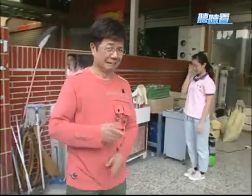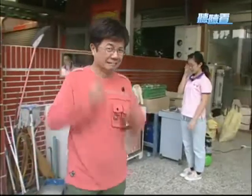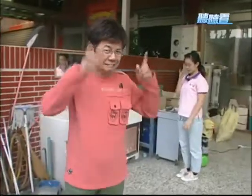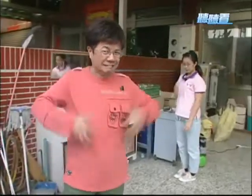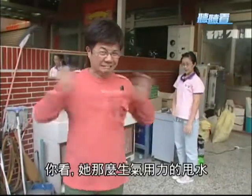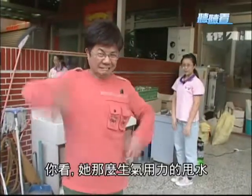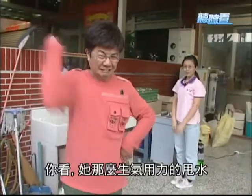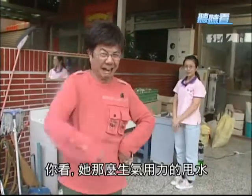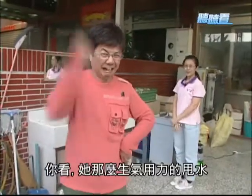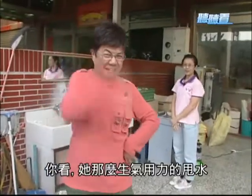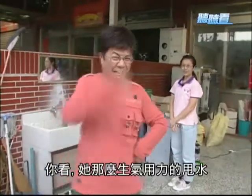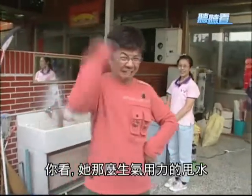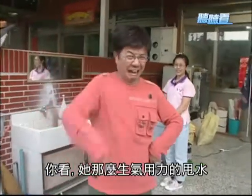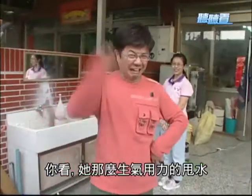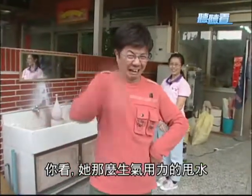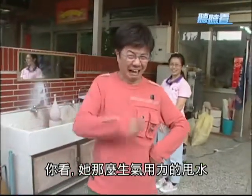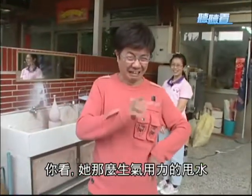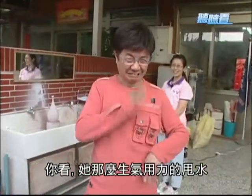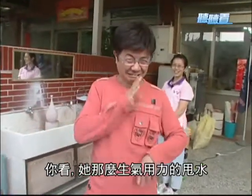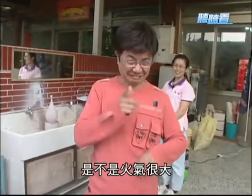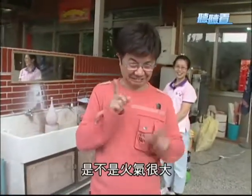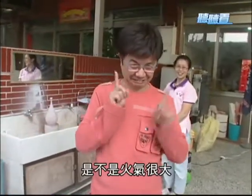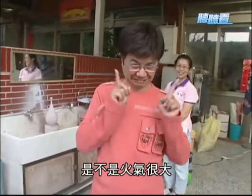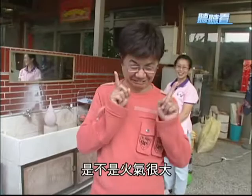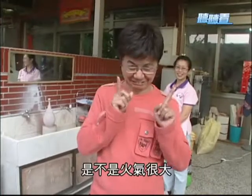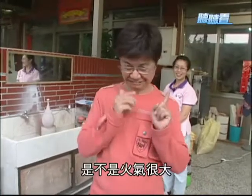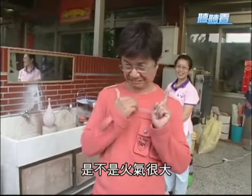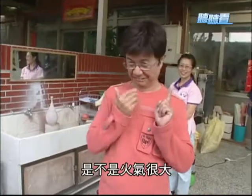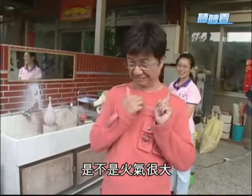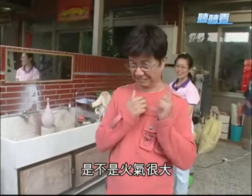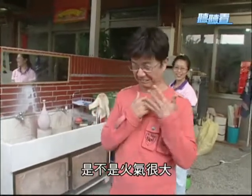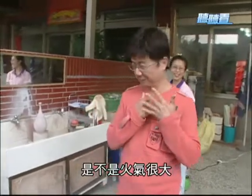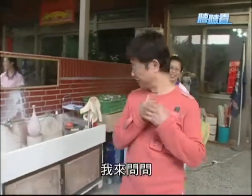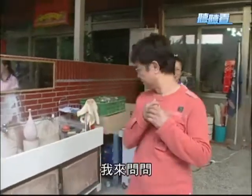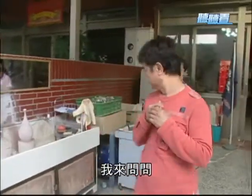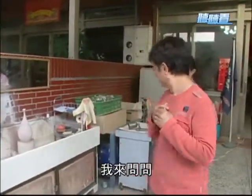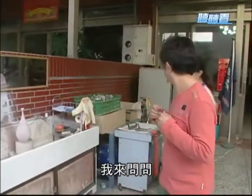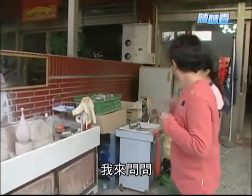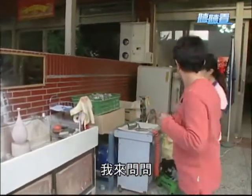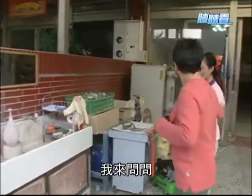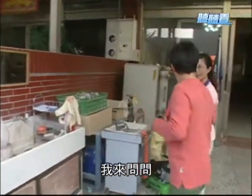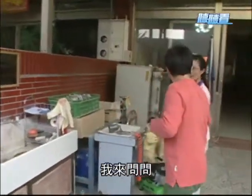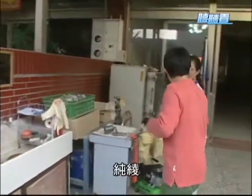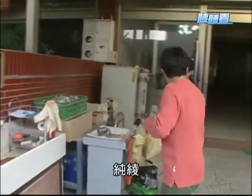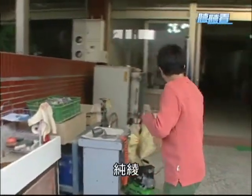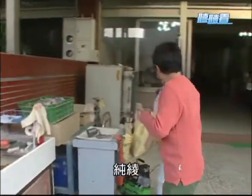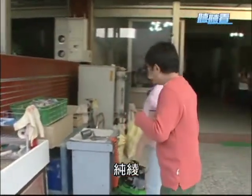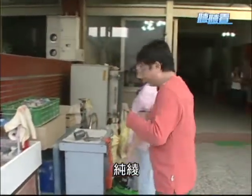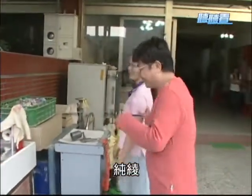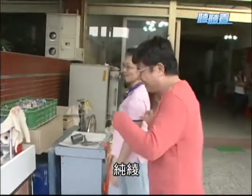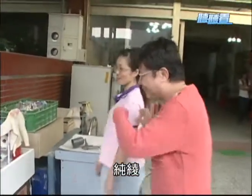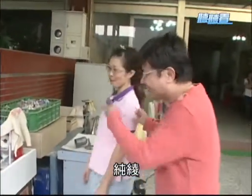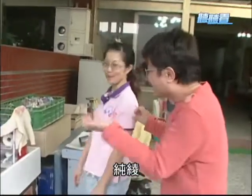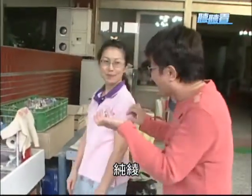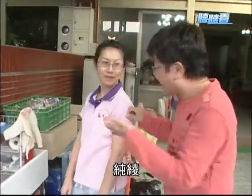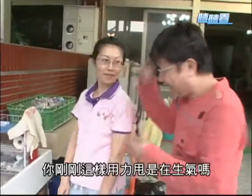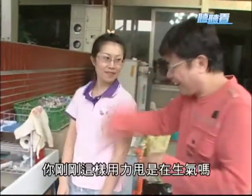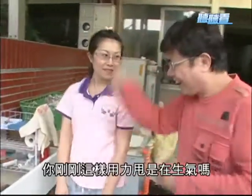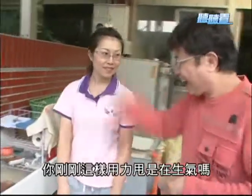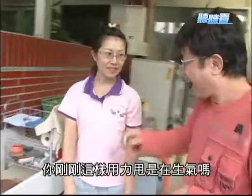你看他那么生气，用力的甩水，是不是火气很大啊？哎，我来问问啊。哎，纯玲啊，你刚刚这样用